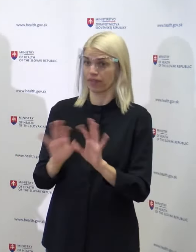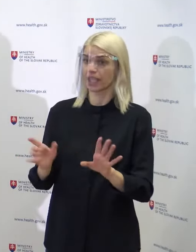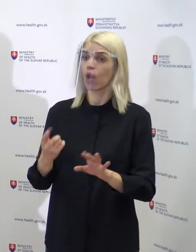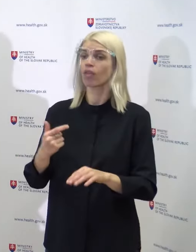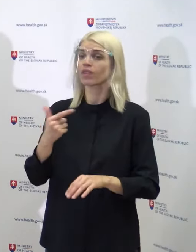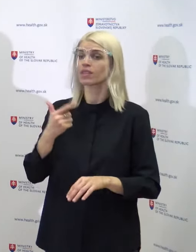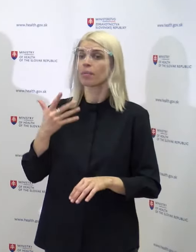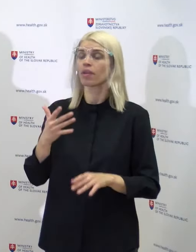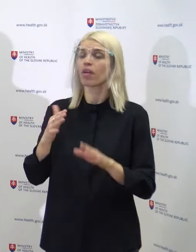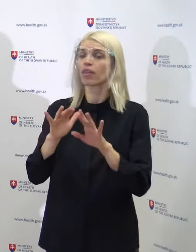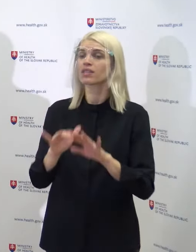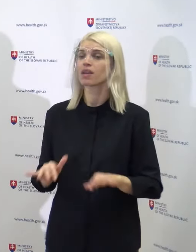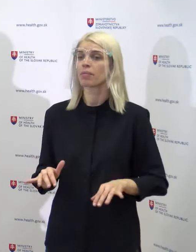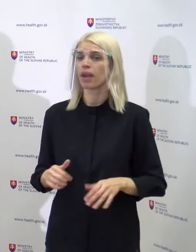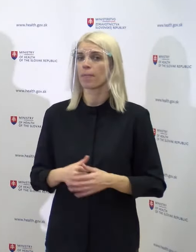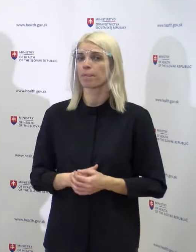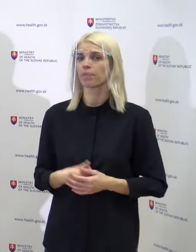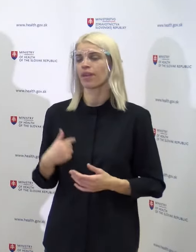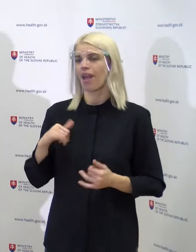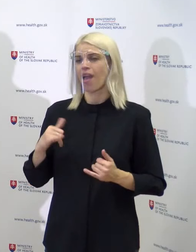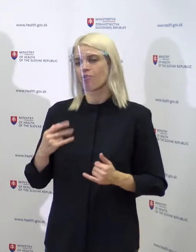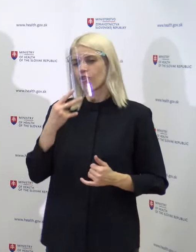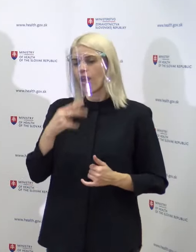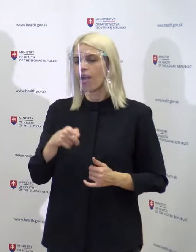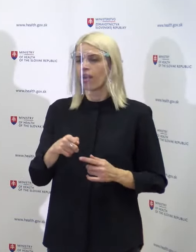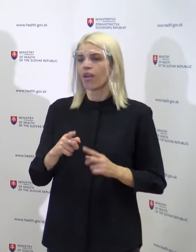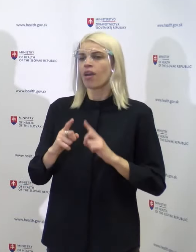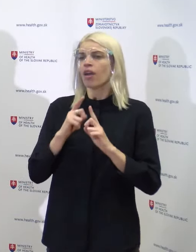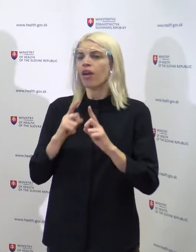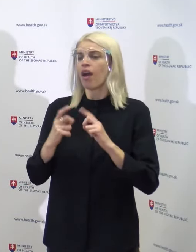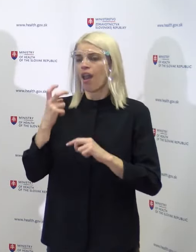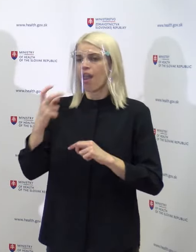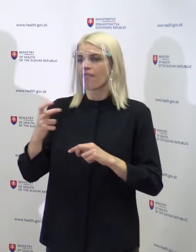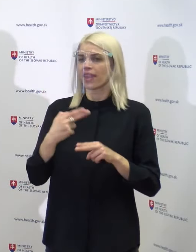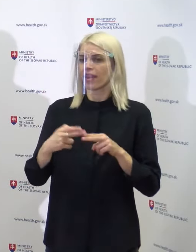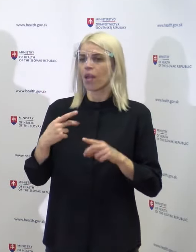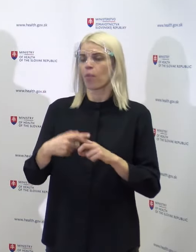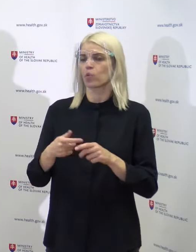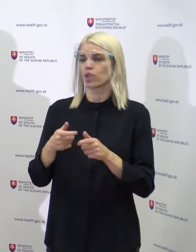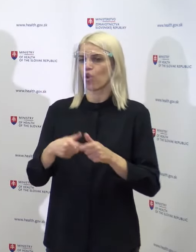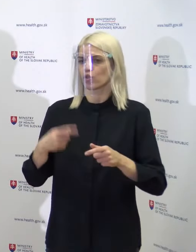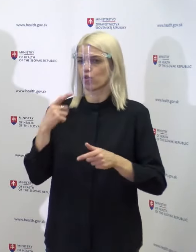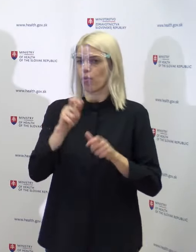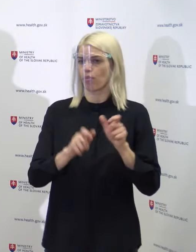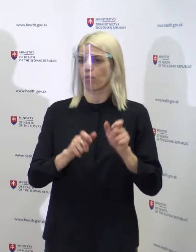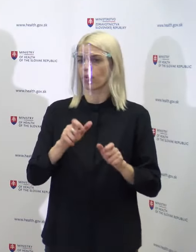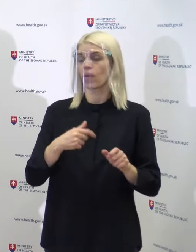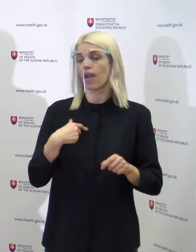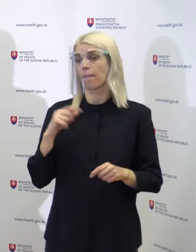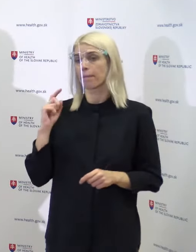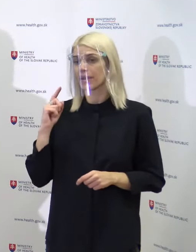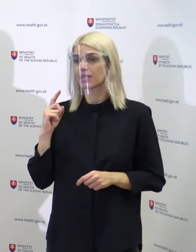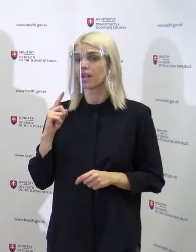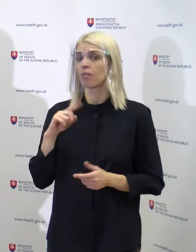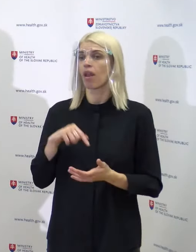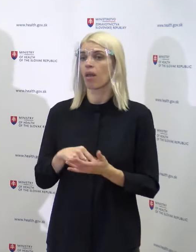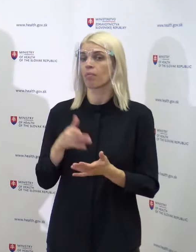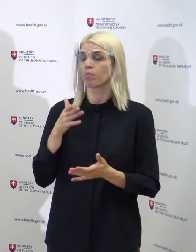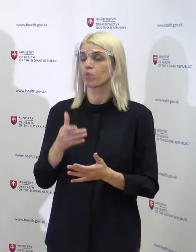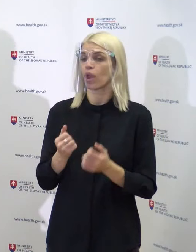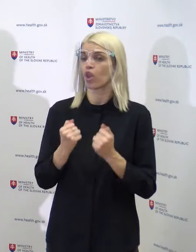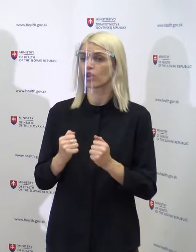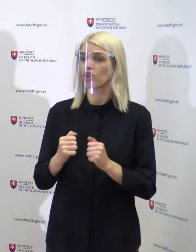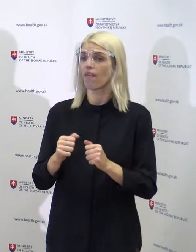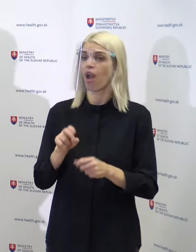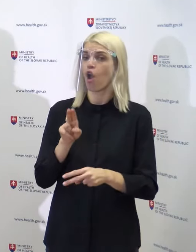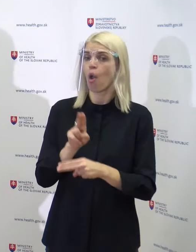Tiež si myslím, že to je otázka ešte rokovaní s hlavným hygienikom a s konzíliom. Ja si myslím, že pokiaľ sa tam budú dodržiavať